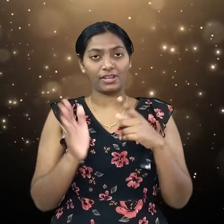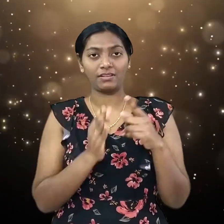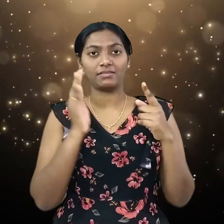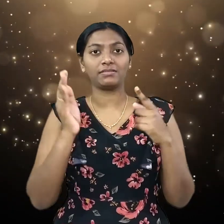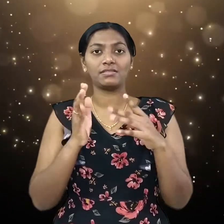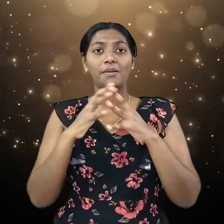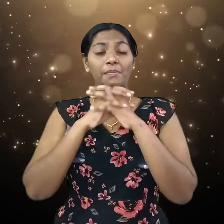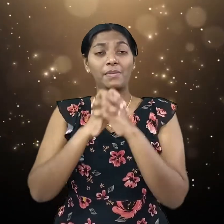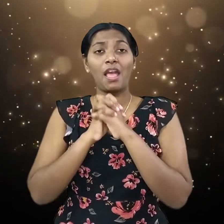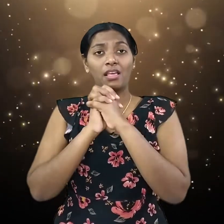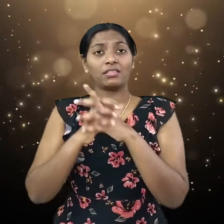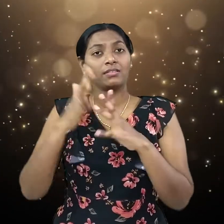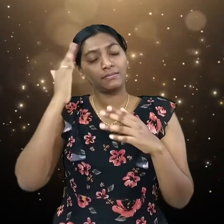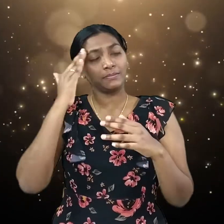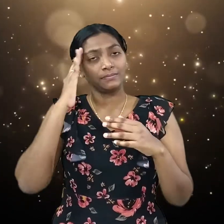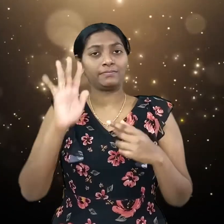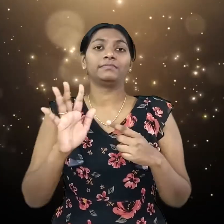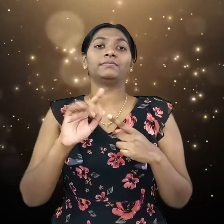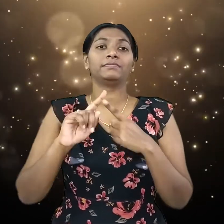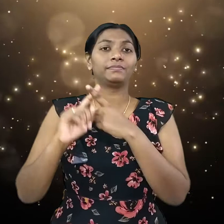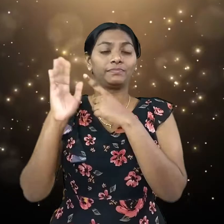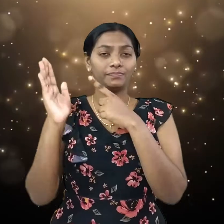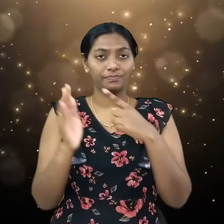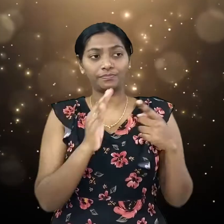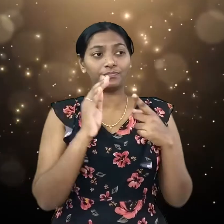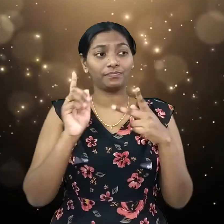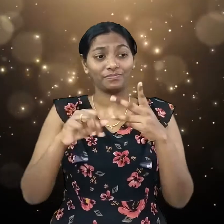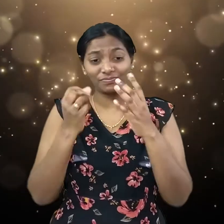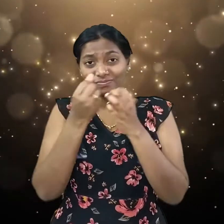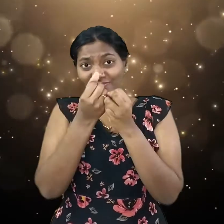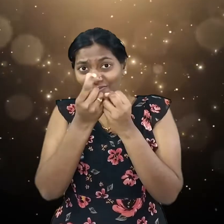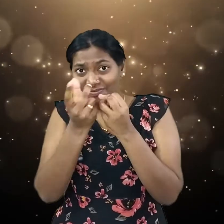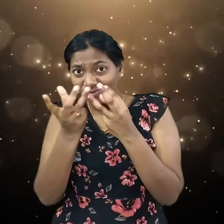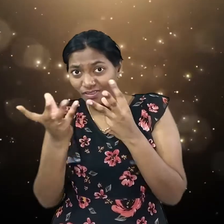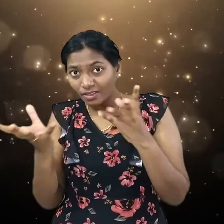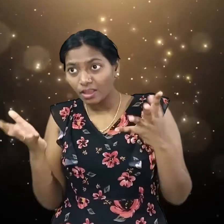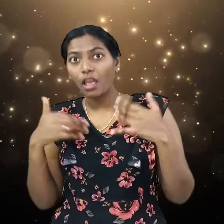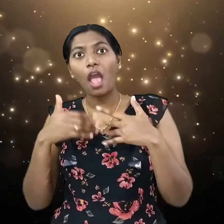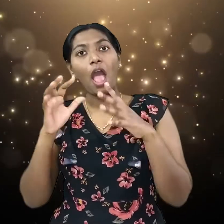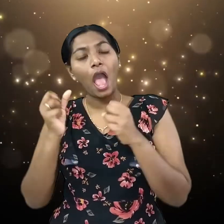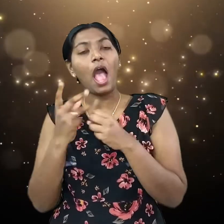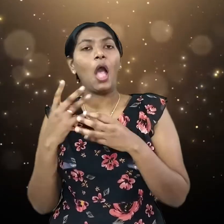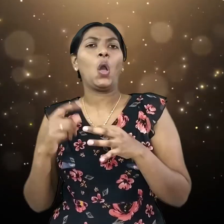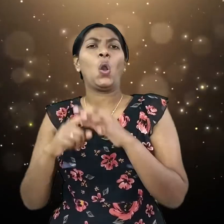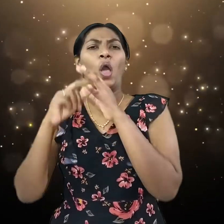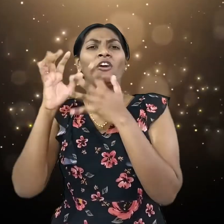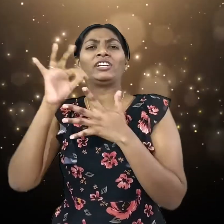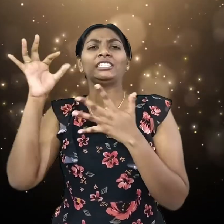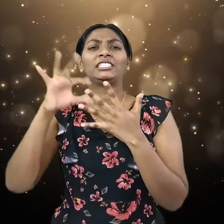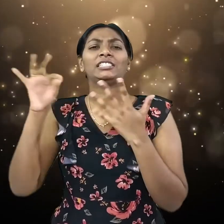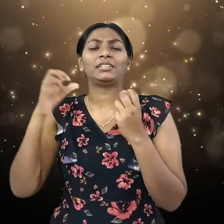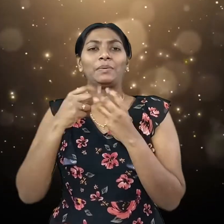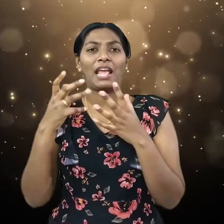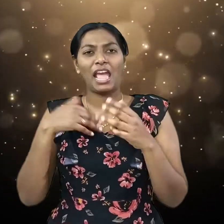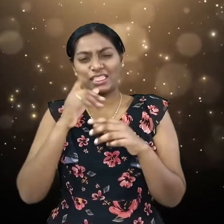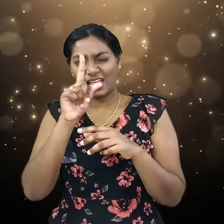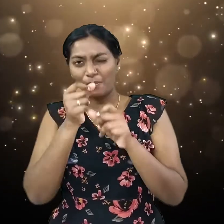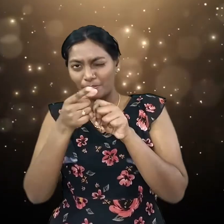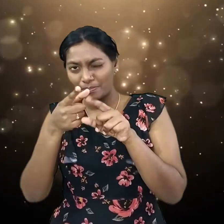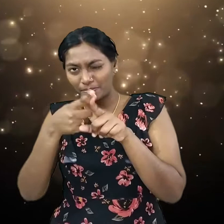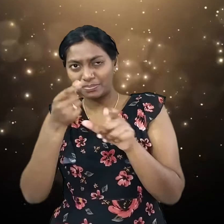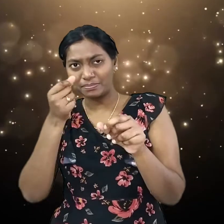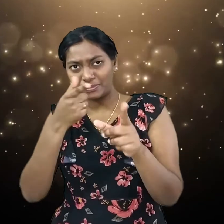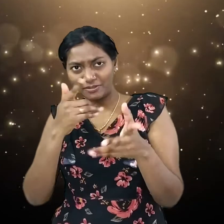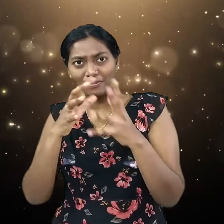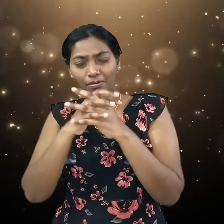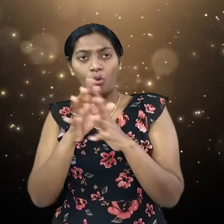क्या? प्रार्थना एक प्रकार का, पर अभी हमारे पास बहुत सारे आर्सेनल अंदर बाकी हैं। अभी तो हमने पहला ही